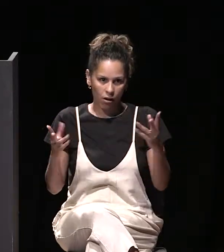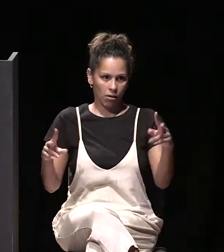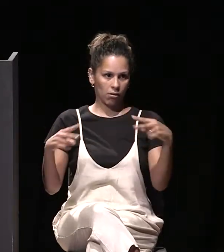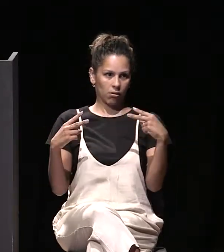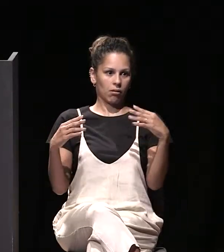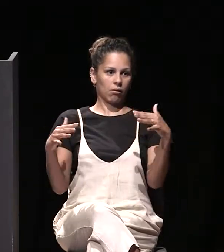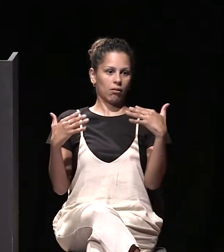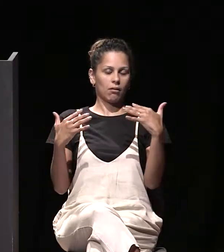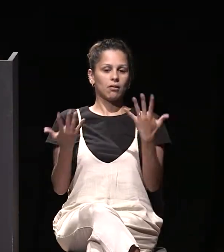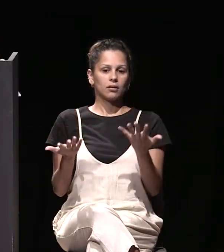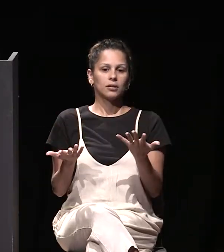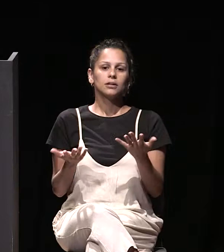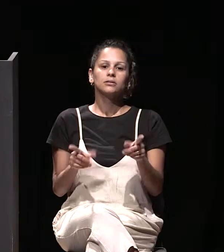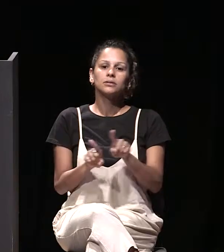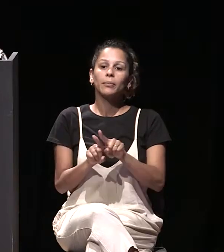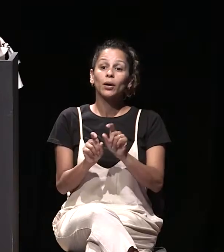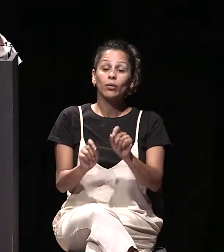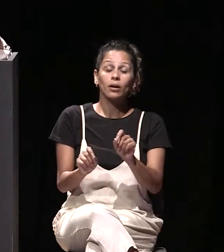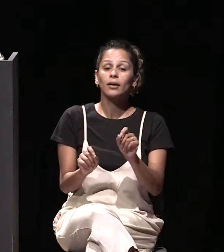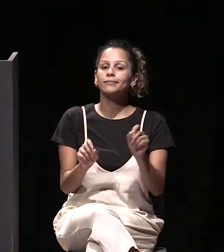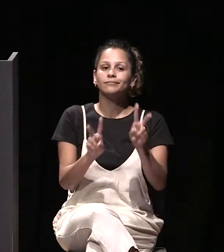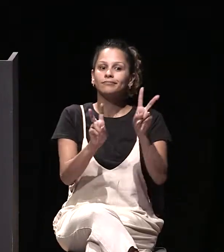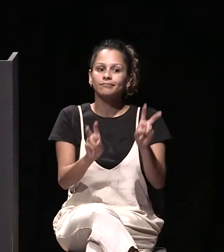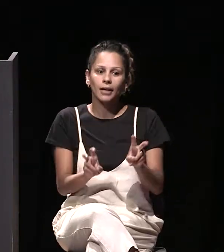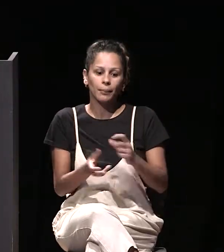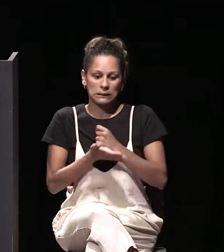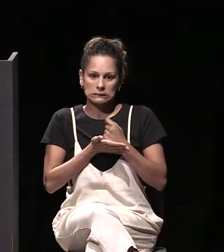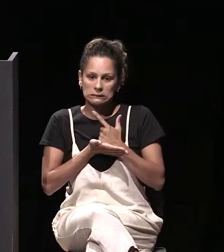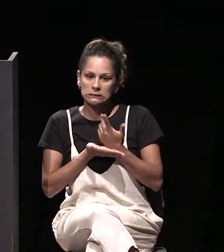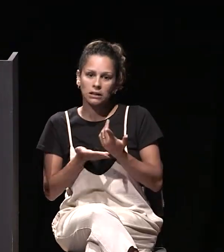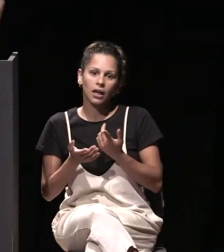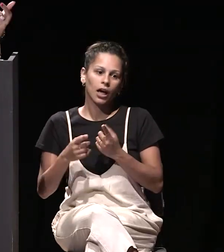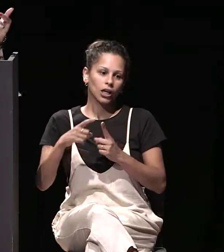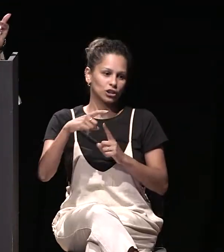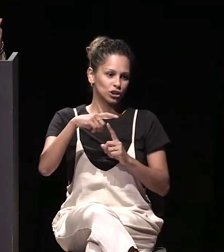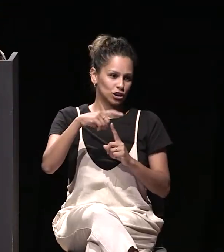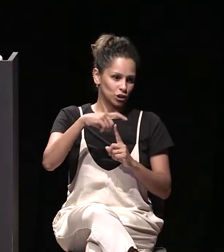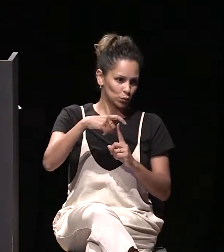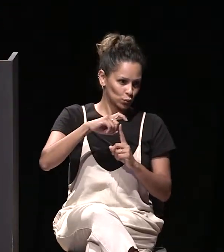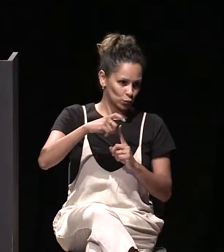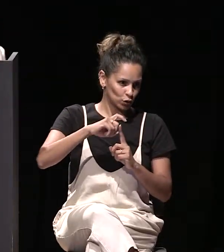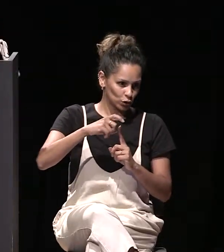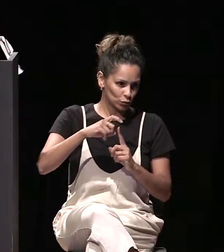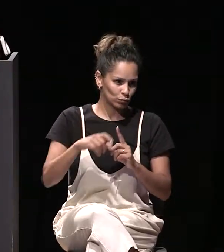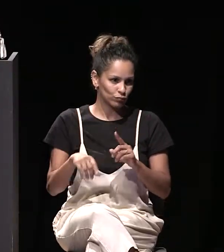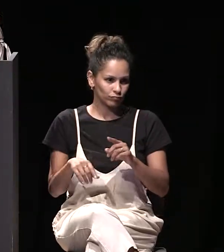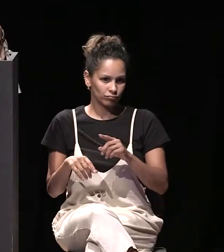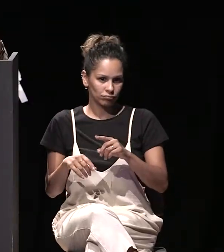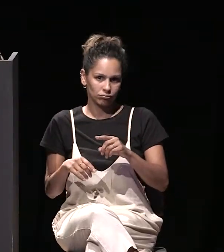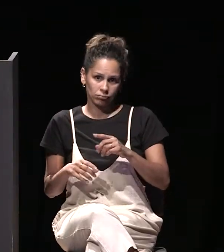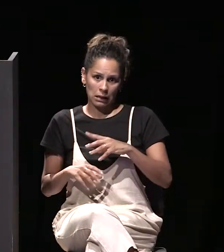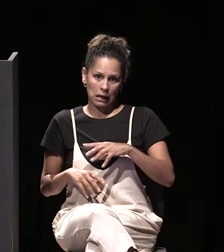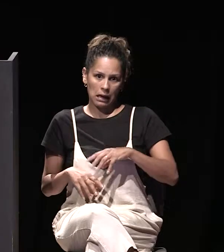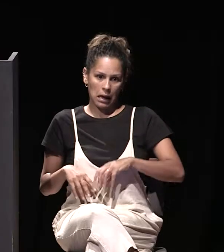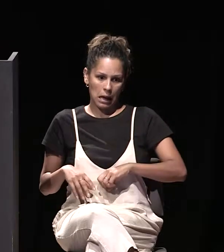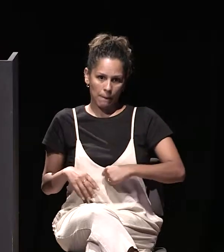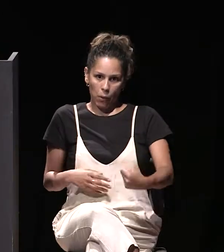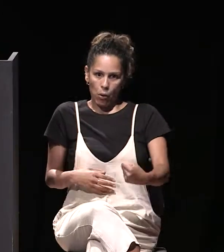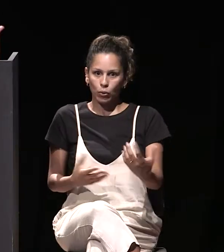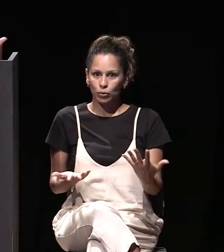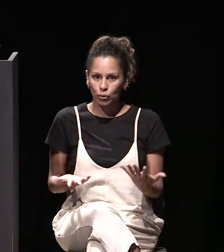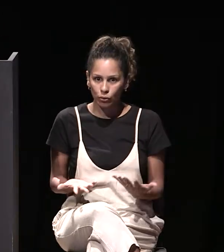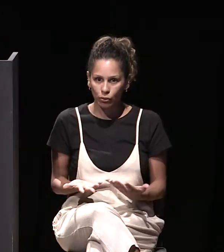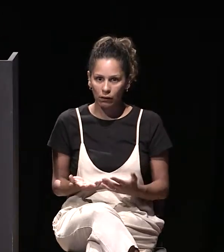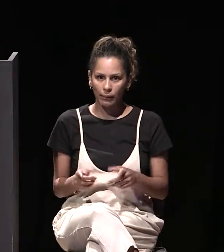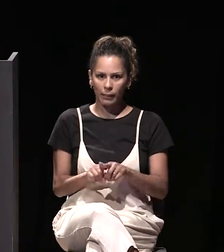os métodos anticoncepcionais, que o DIU é abortivo, que a anticoncepção de emergência é abortiva, que a mulher vai fazer mal